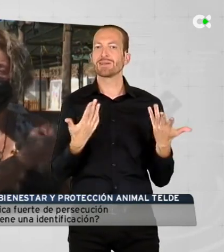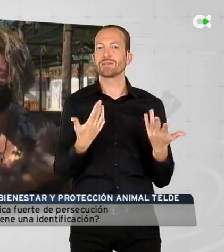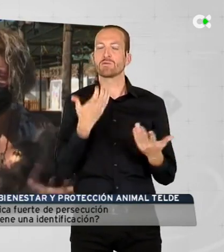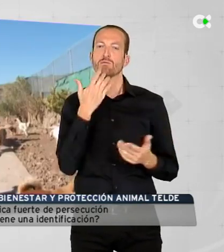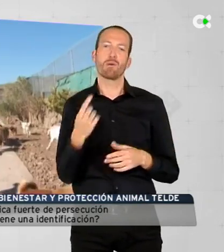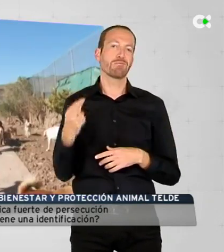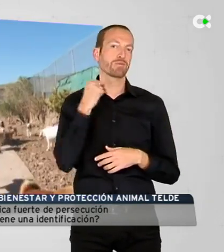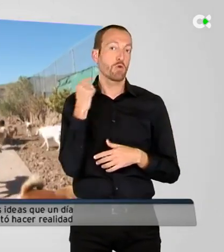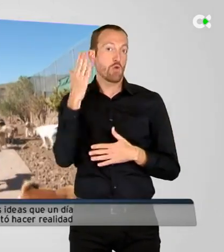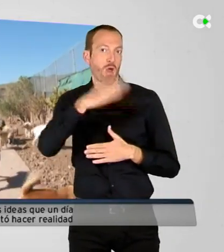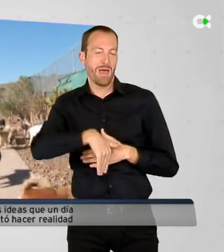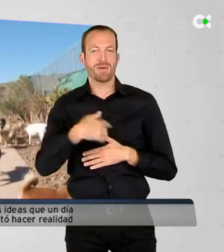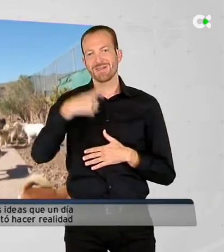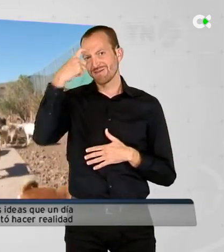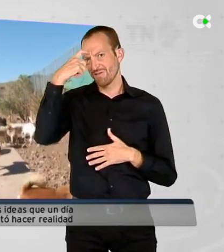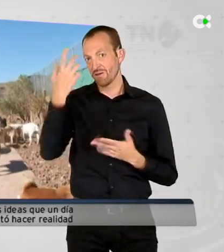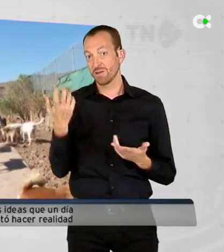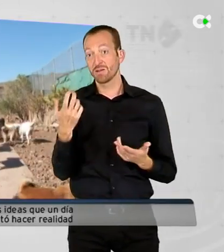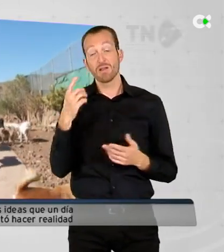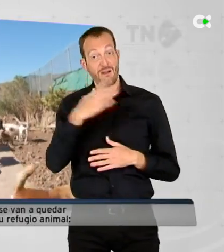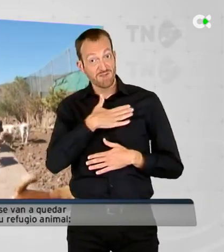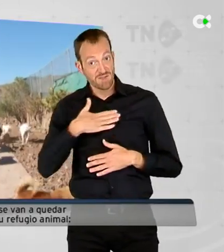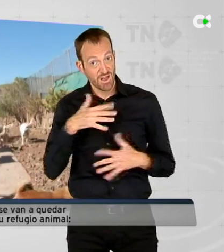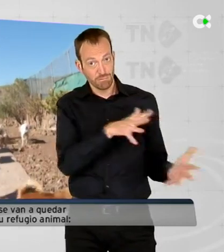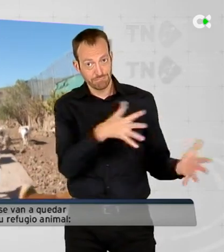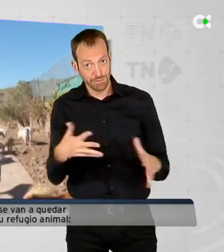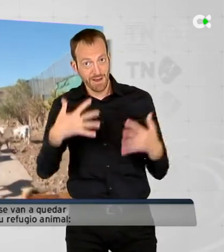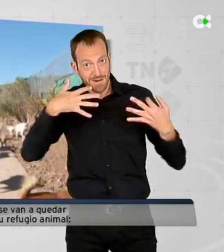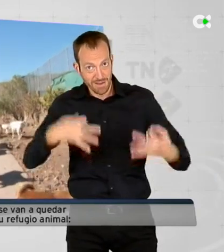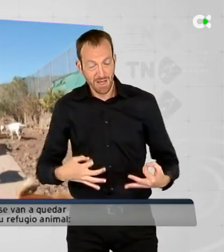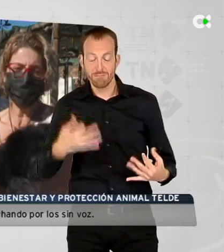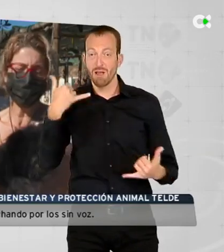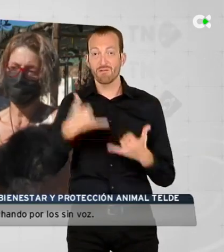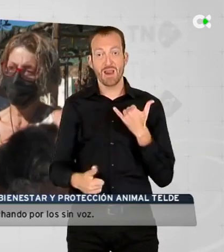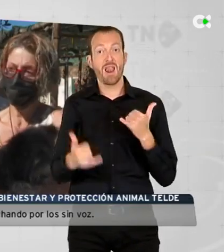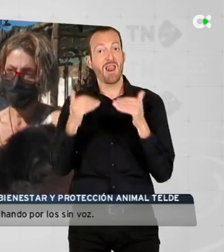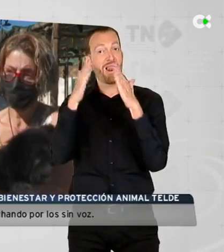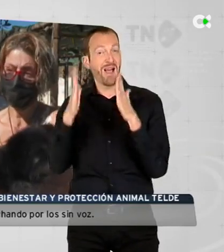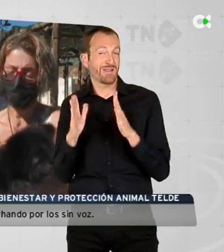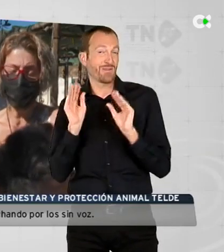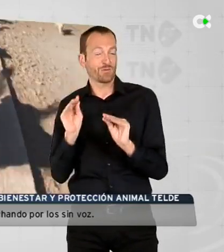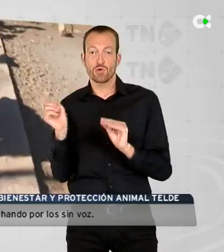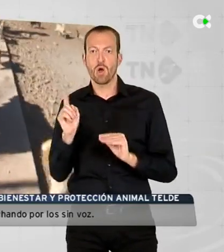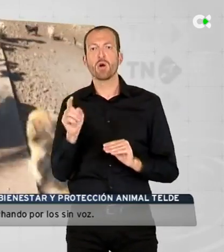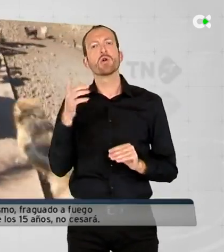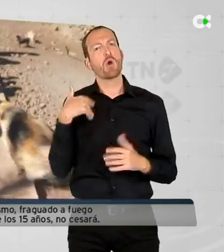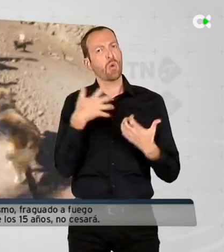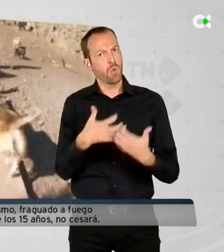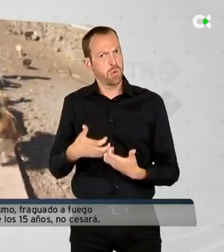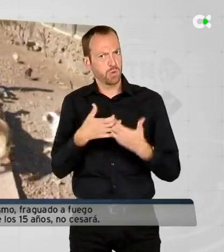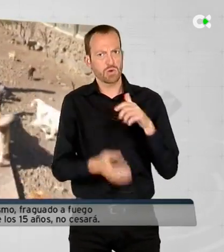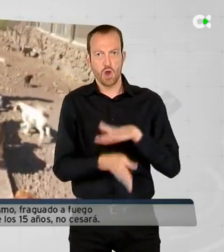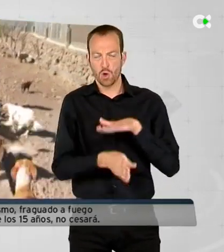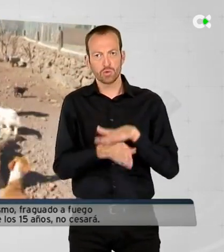una identificación? Estas ideas que un día intentó hacer realidad no se van a quedar en su refugio animal. Moriré luchando por los sin voz. Su activismo